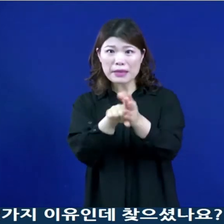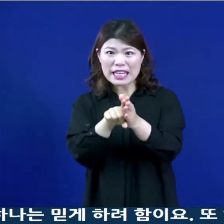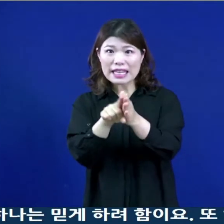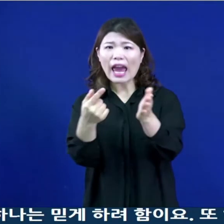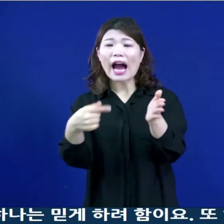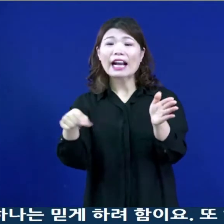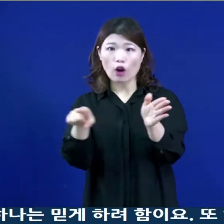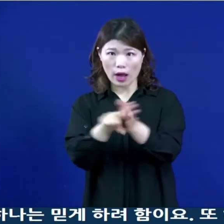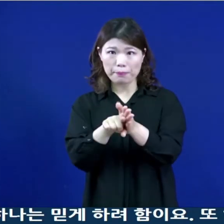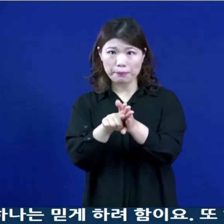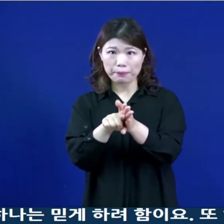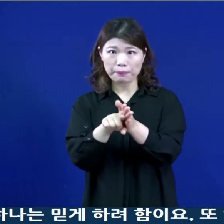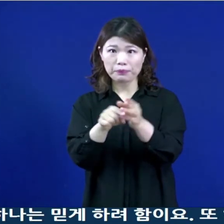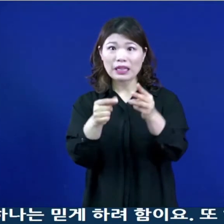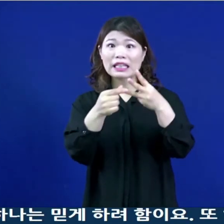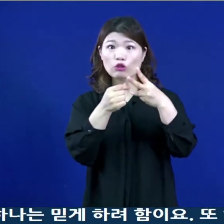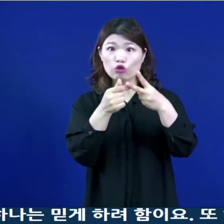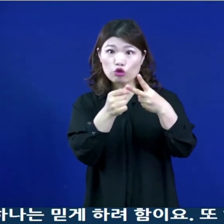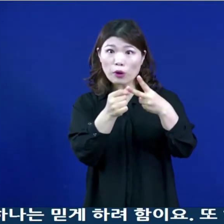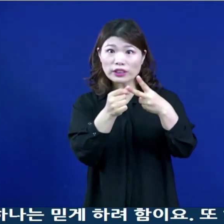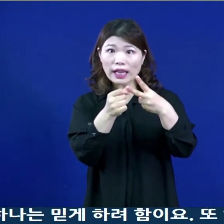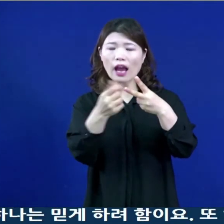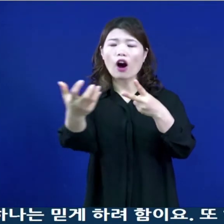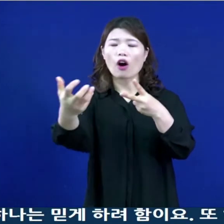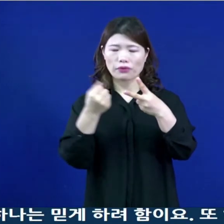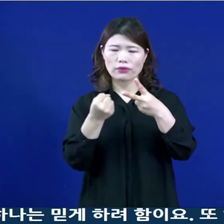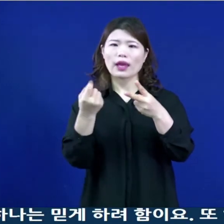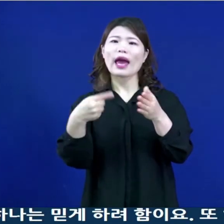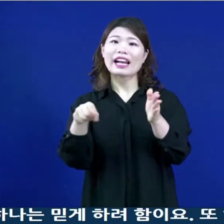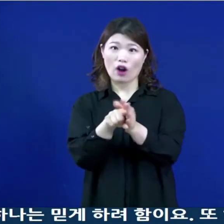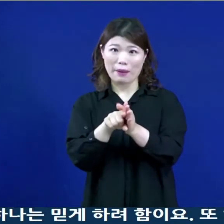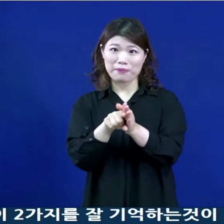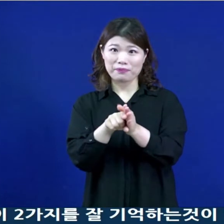하려 함, 얻게 하려